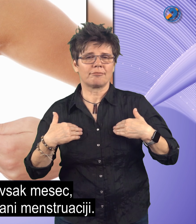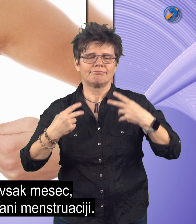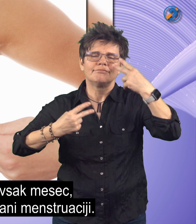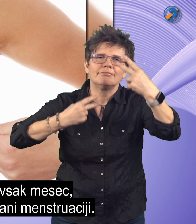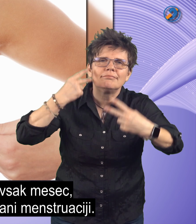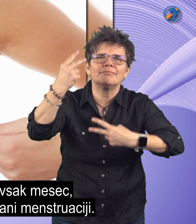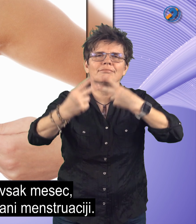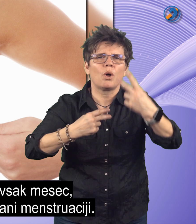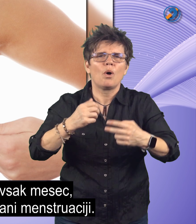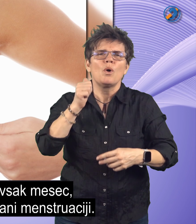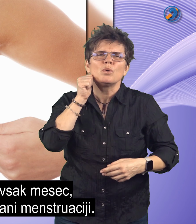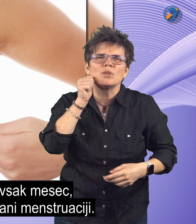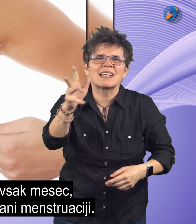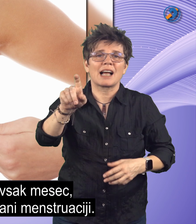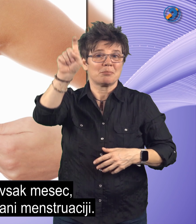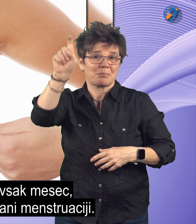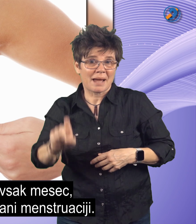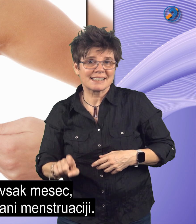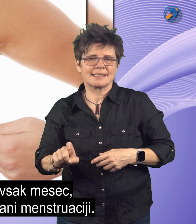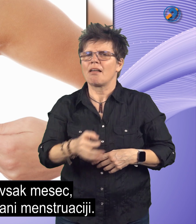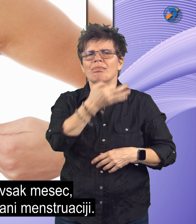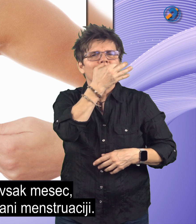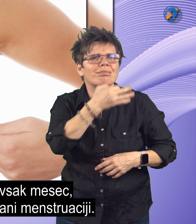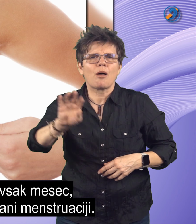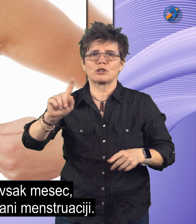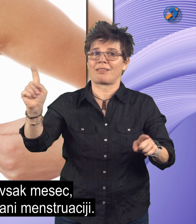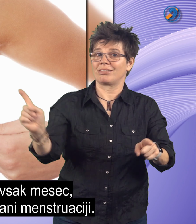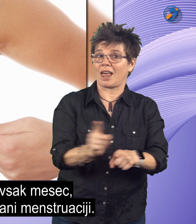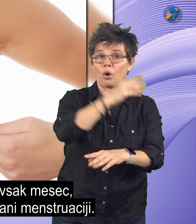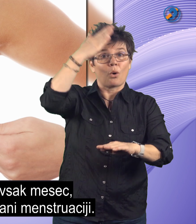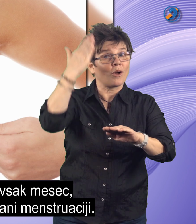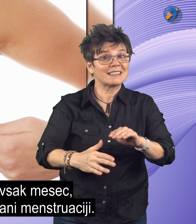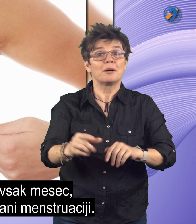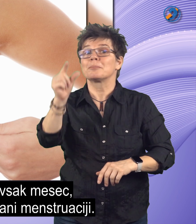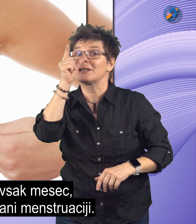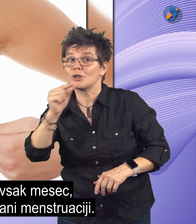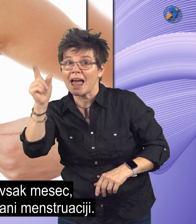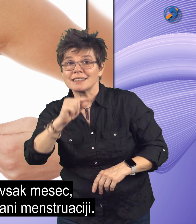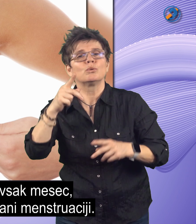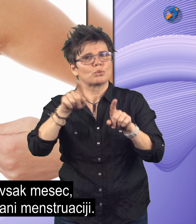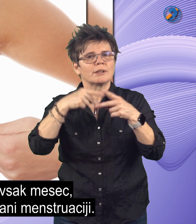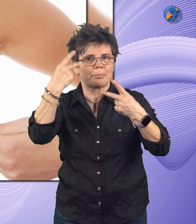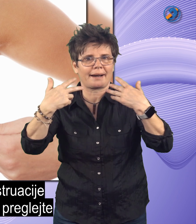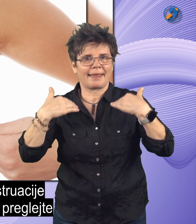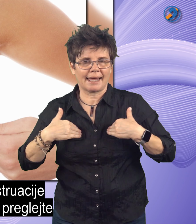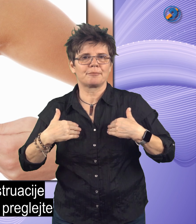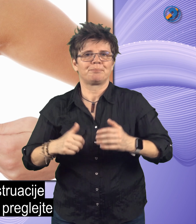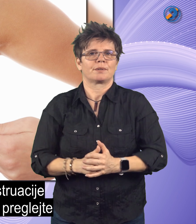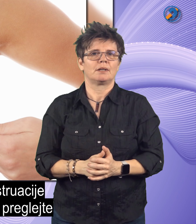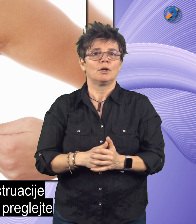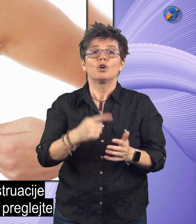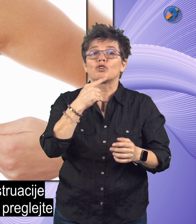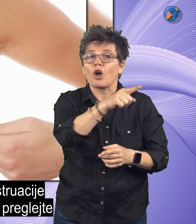Dojke si preglejte vsak mesec. Najbolje takoj po končani menstruaciji. Tudi